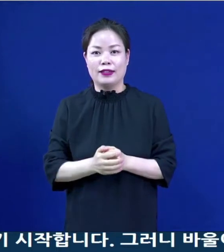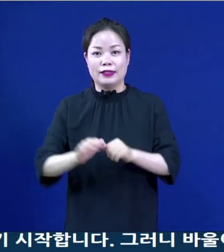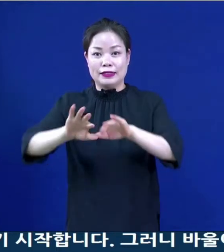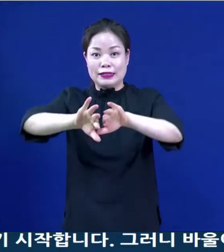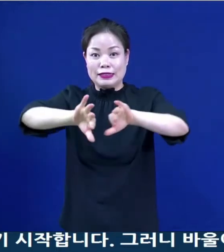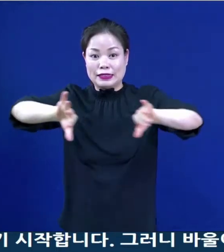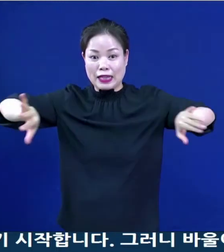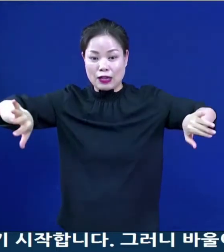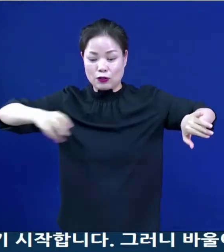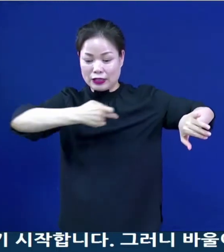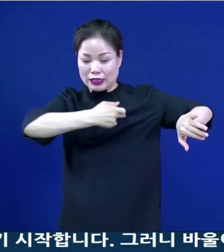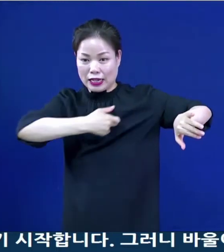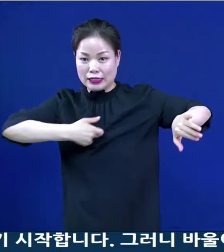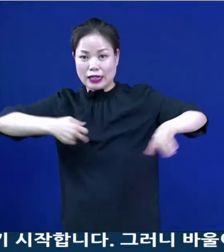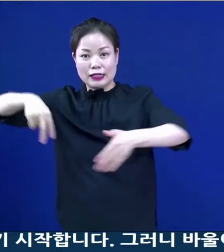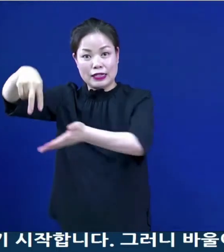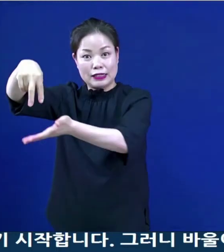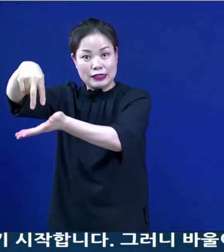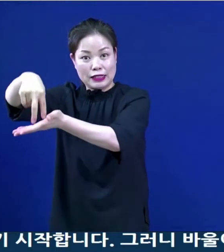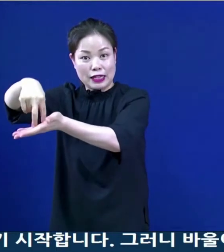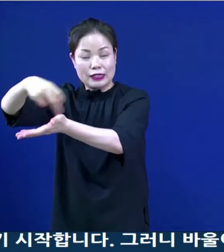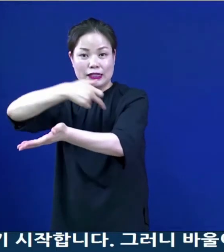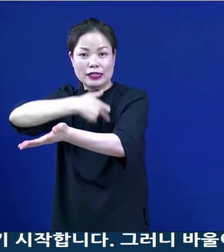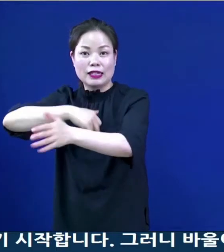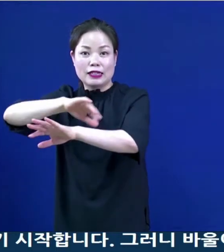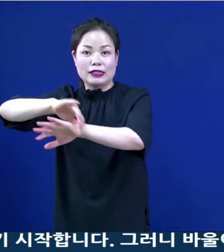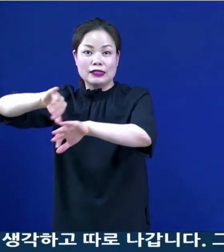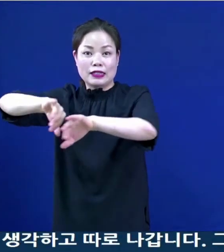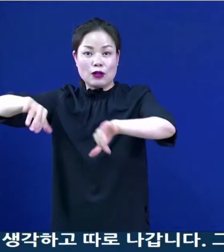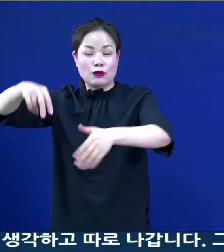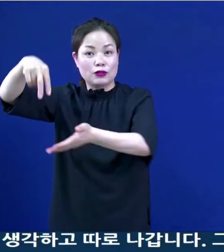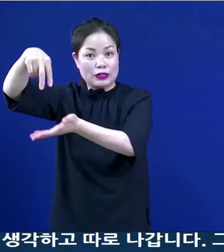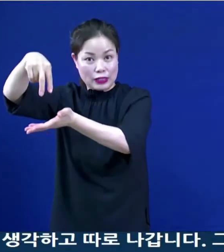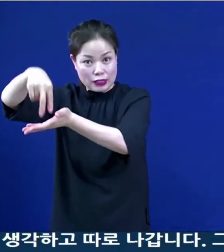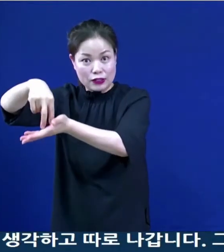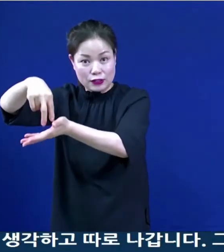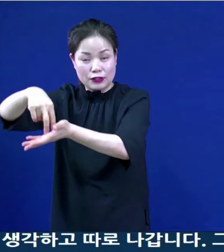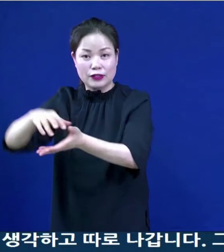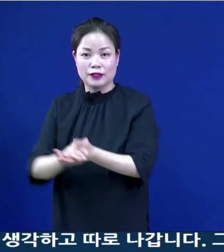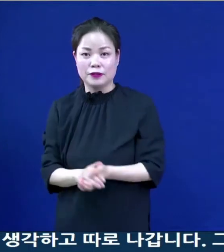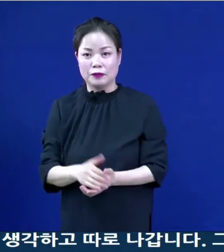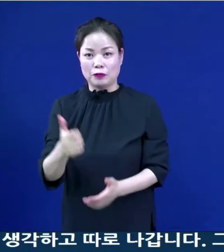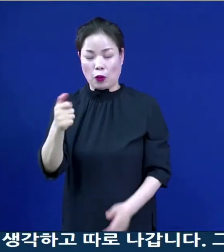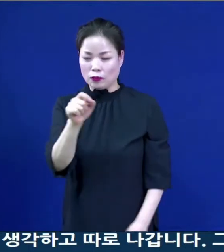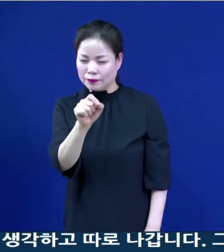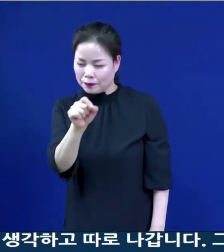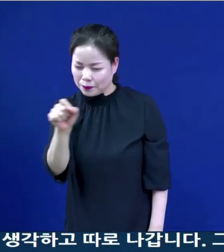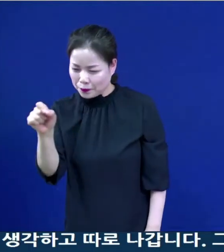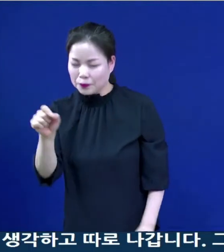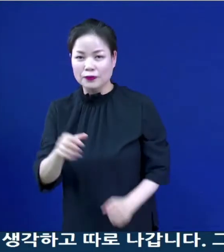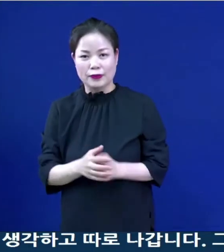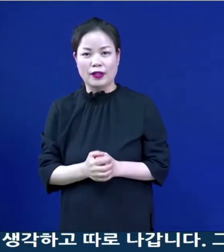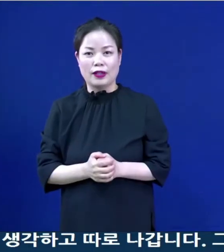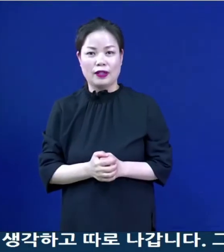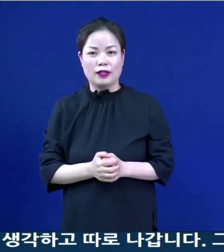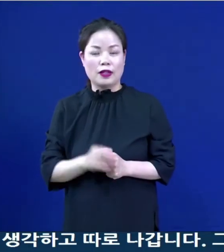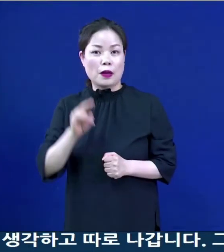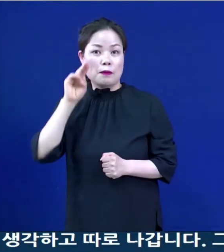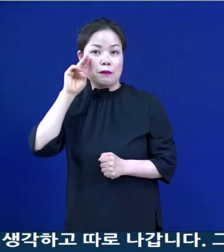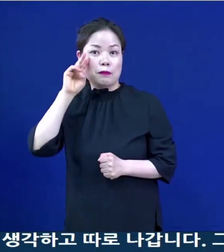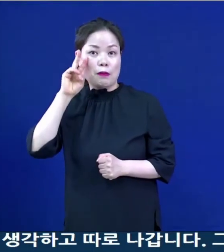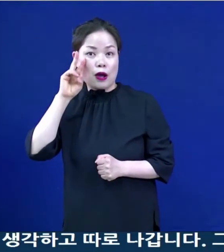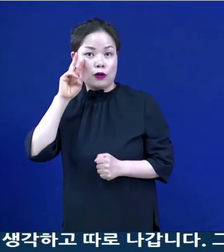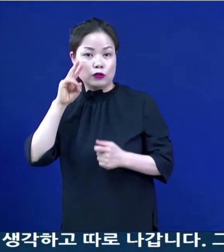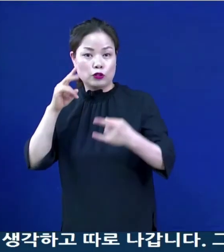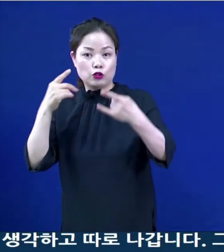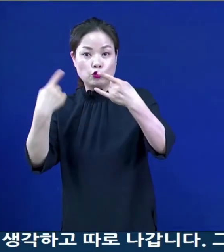따로 제자들을 세우고, 제자들을 따로 세우고 이렇게 돼 있죠. 거기 밑줄을 그으시든지 뭘 하세요. 바울이 두란노